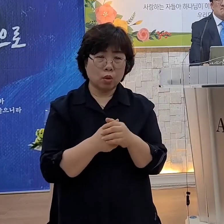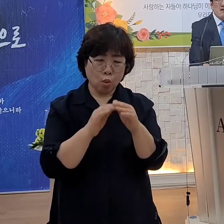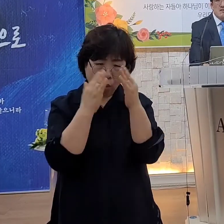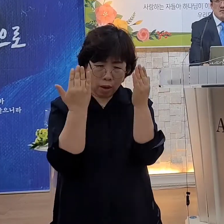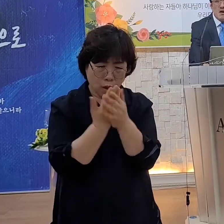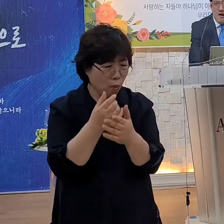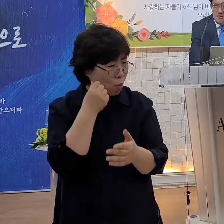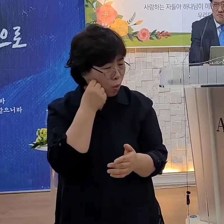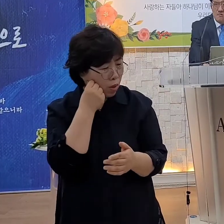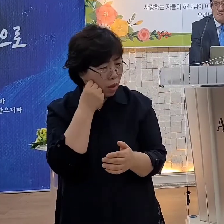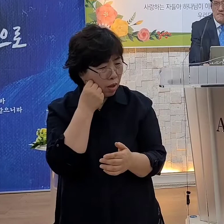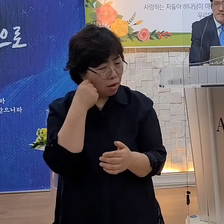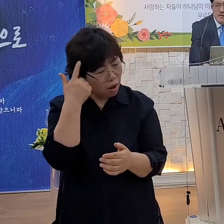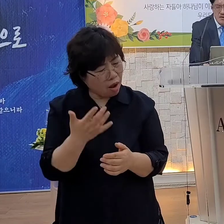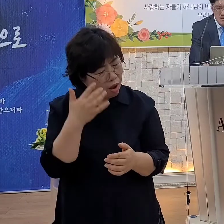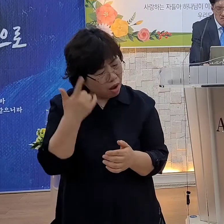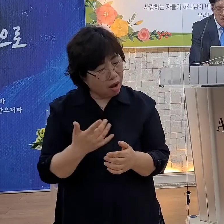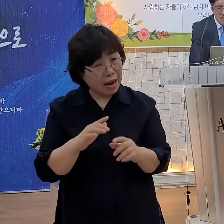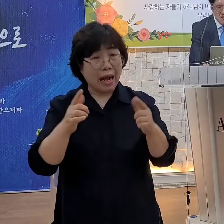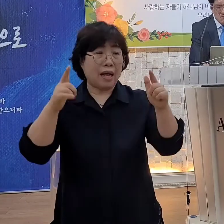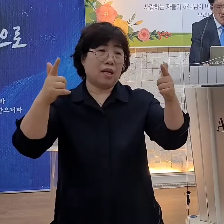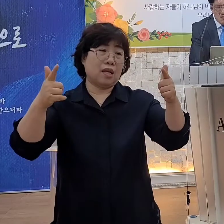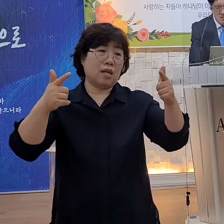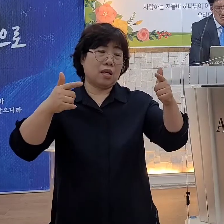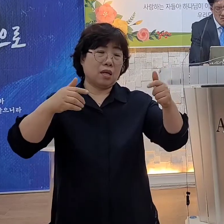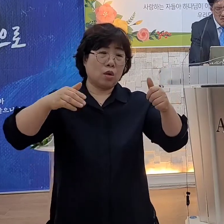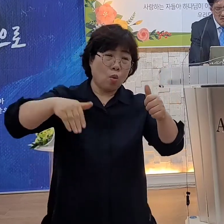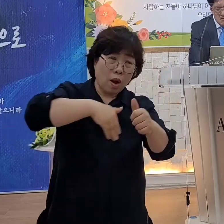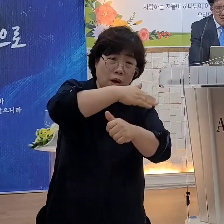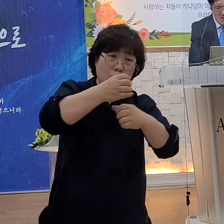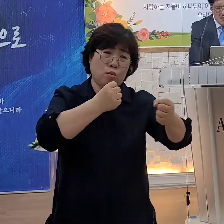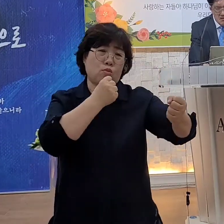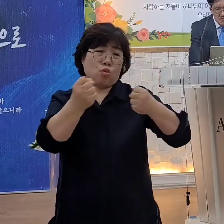완전하지 않고 막 이럴까가 아니고, 이런 환경 속에서